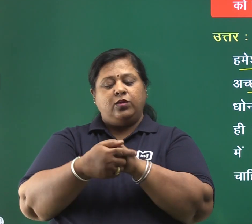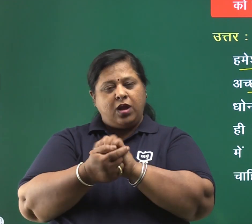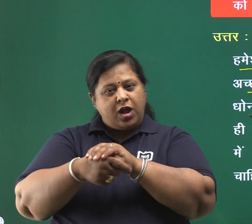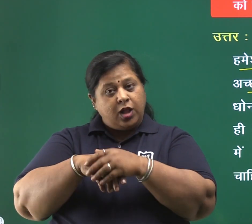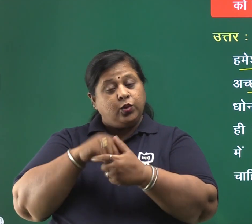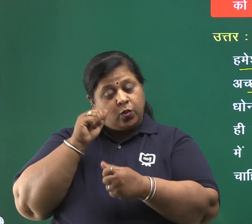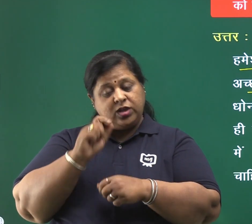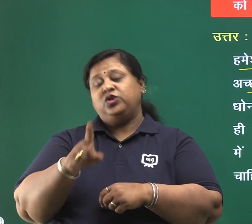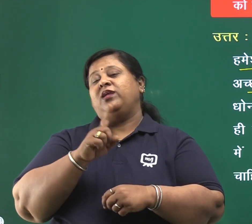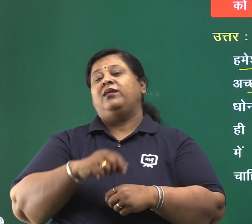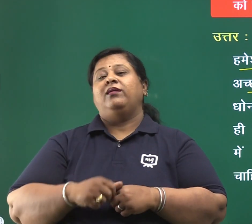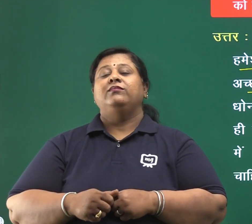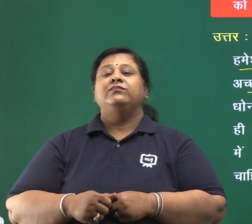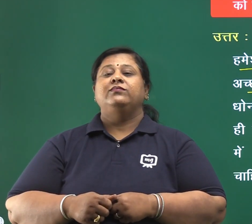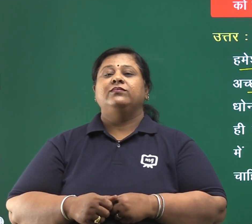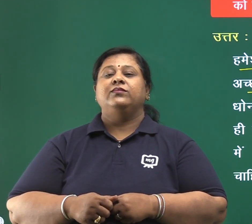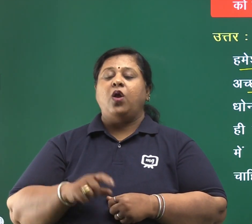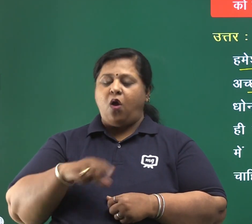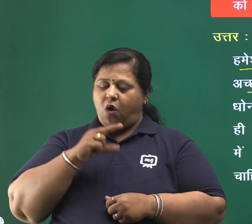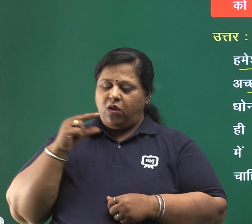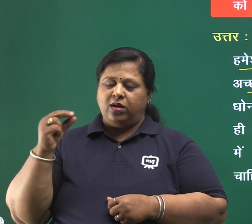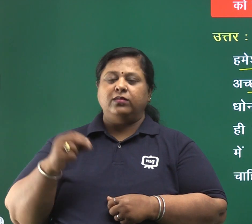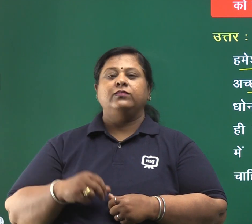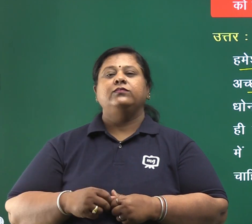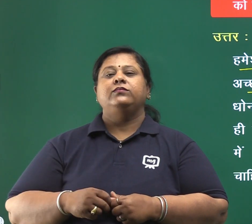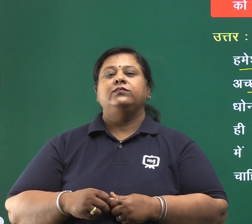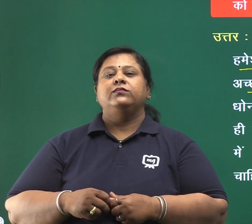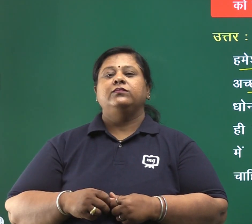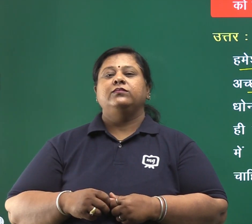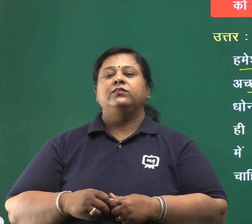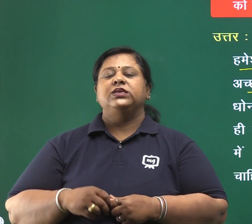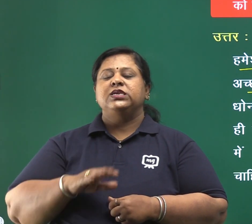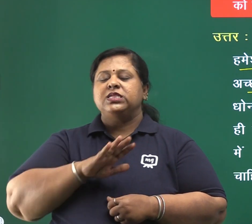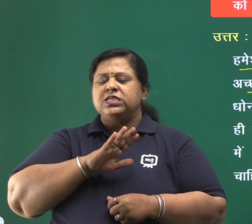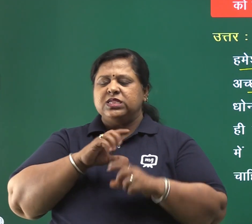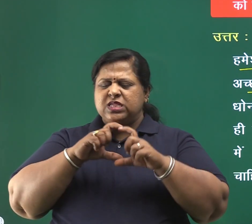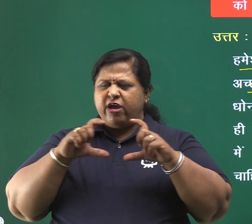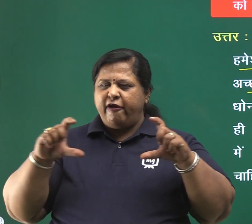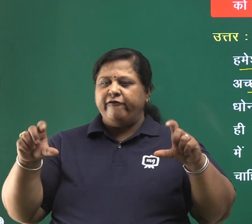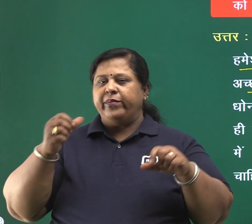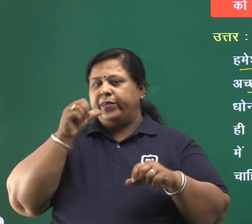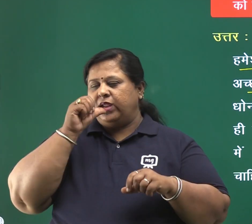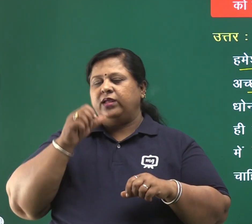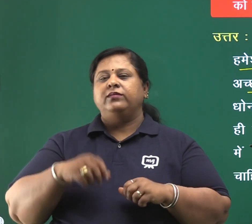हाथ धोना चाहिए और साफ पानी